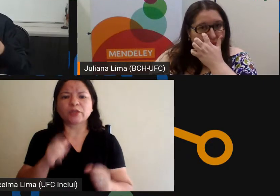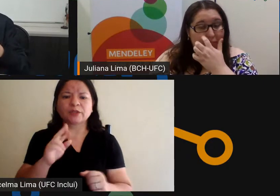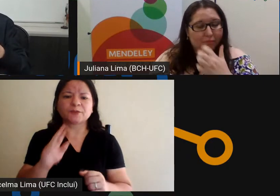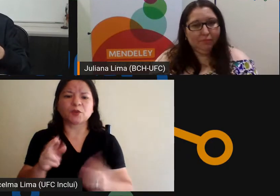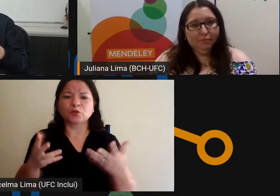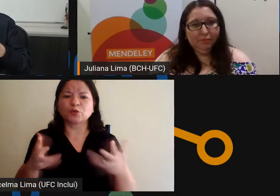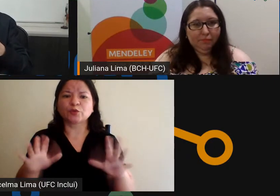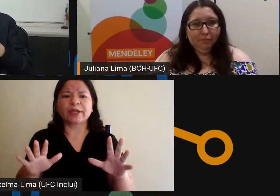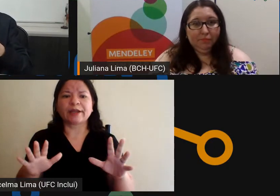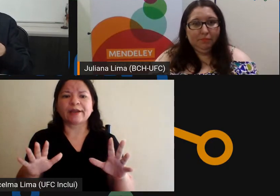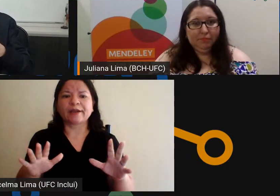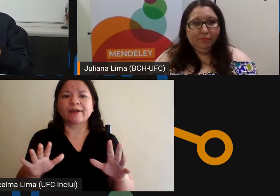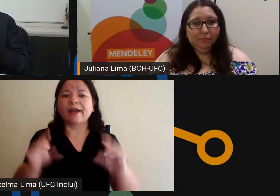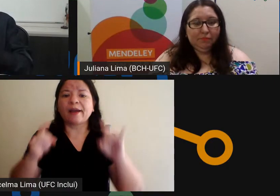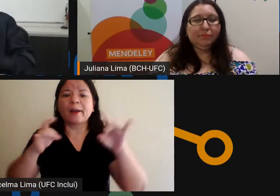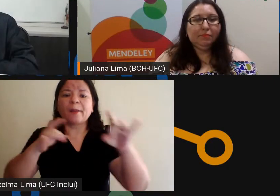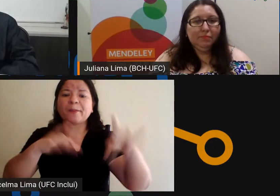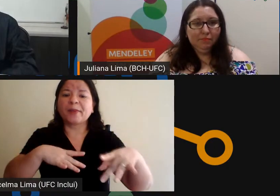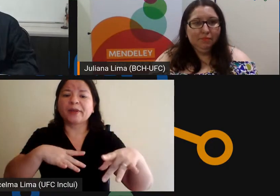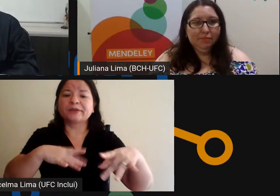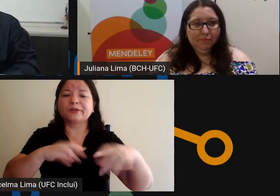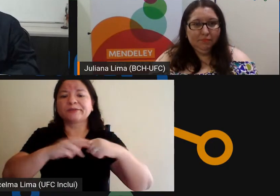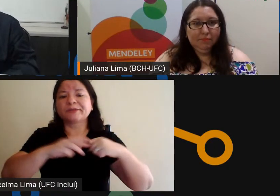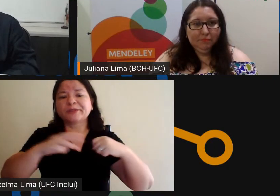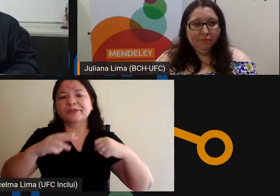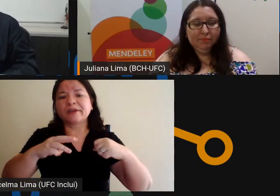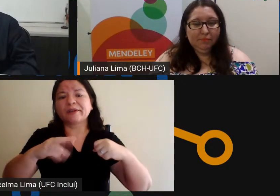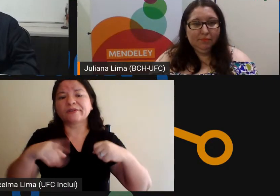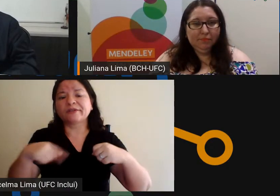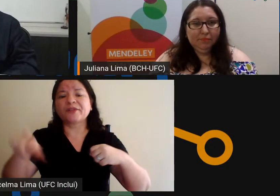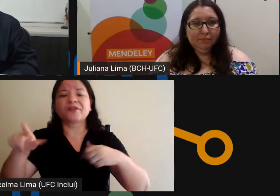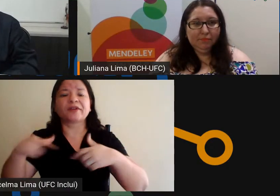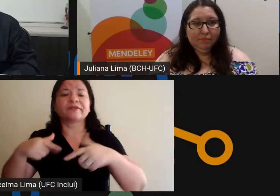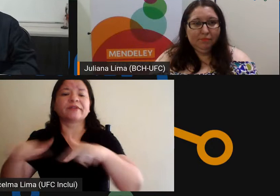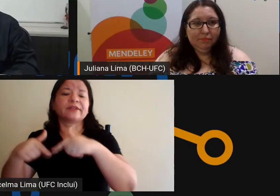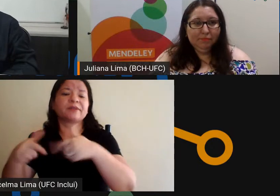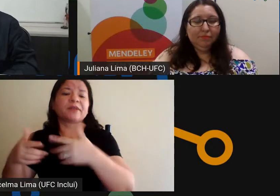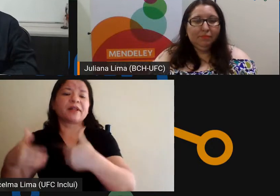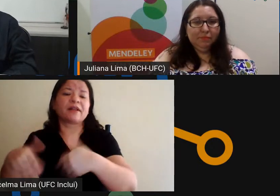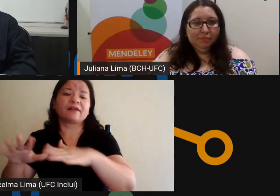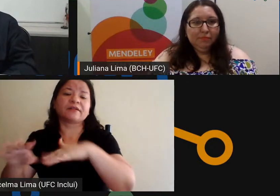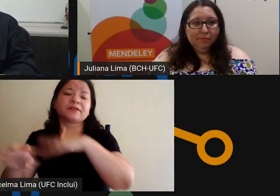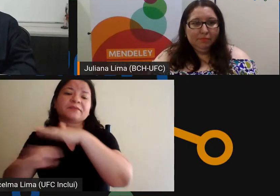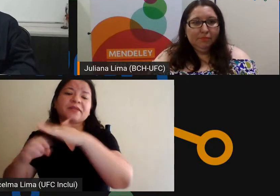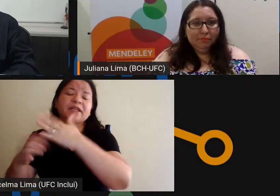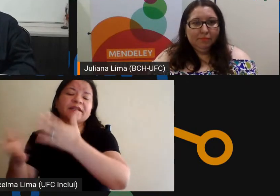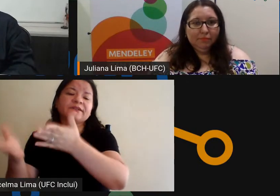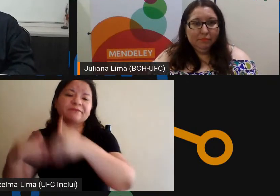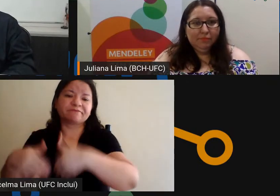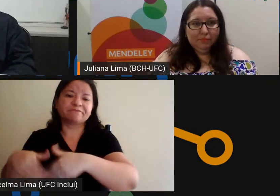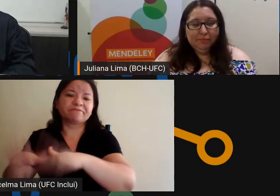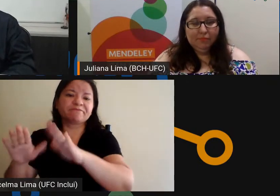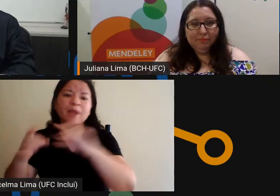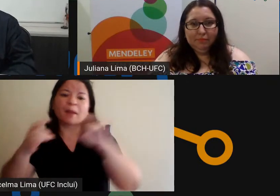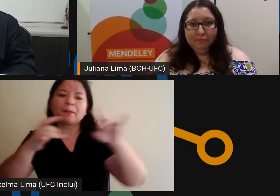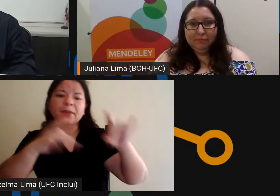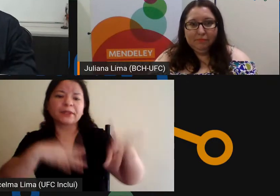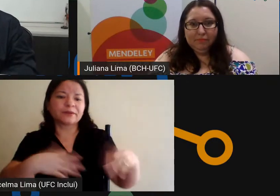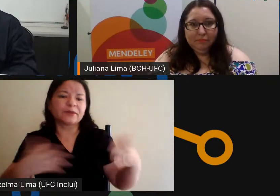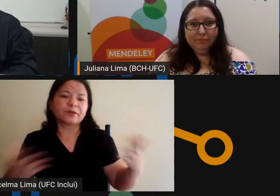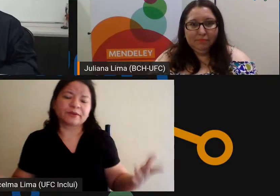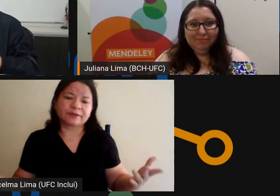vezes, ele sai da academia e vai ser absorvido pelo sistema corporativo, pelas empresas. A gente perde